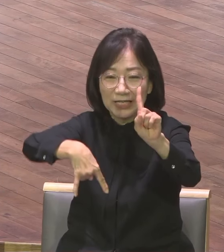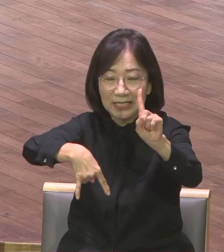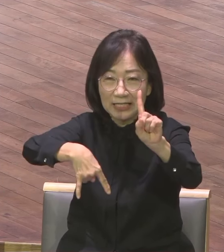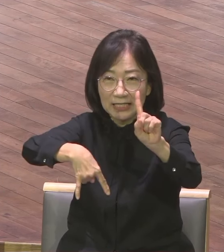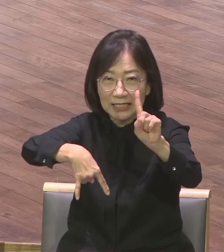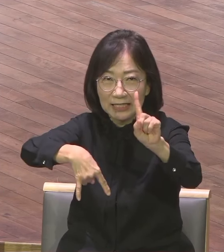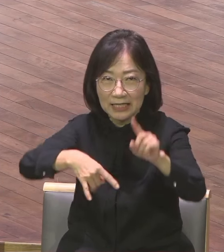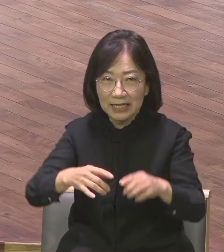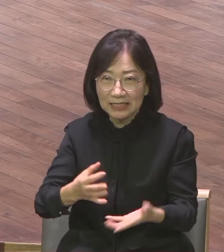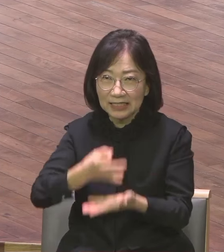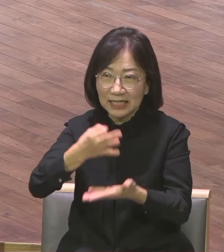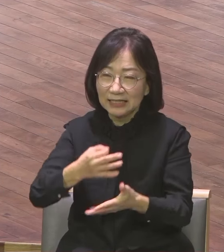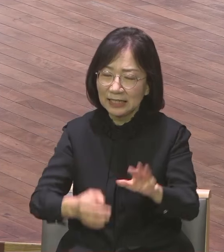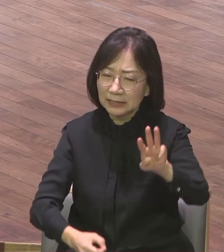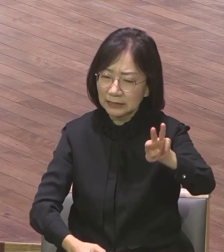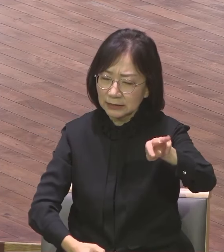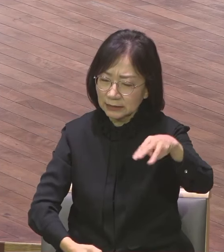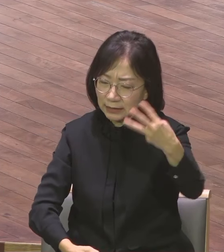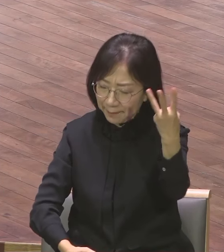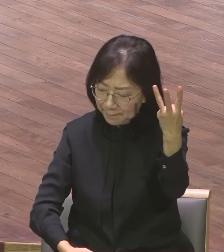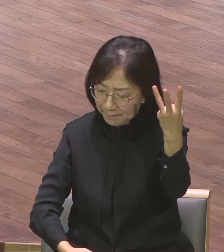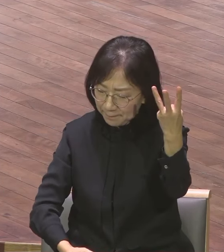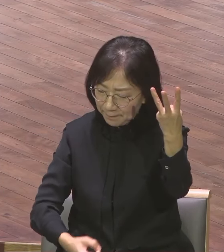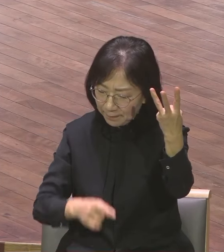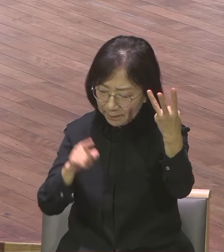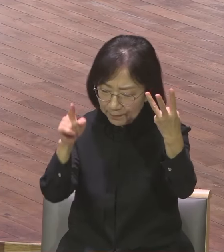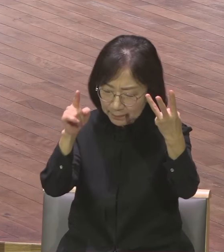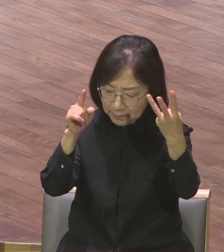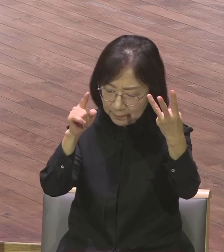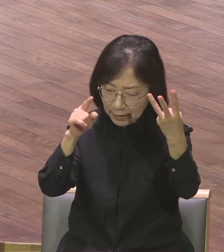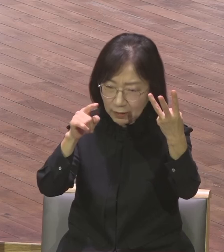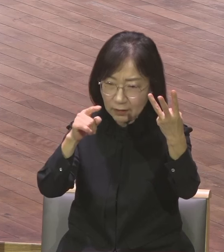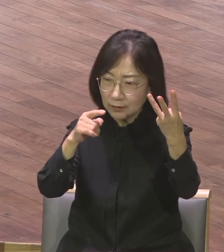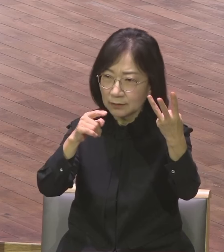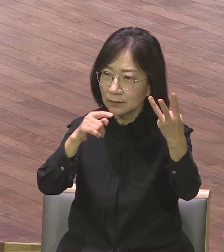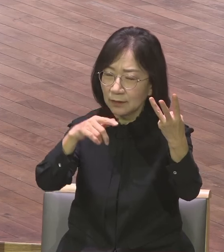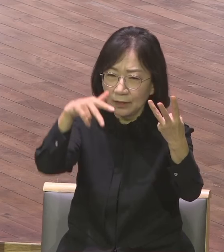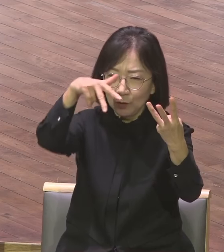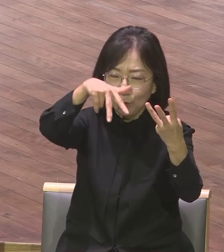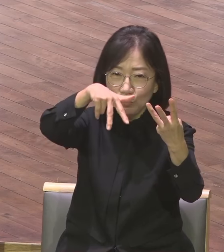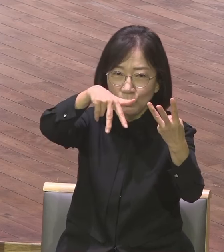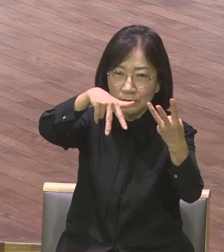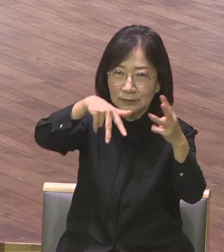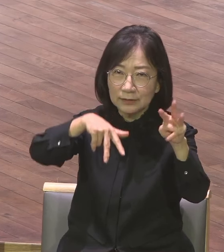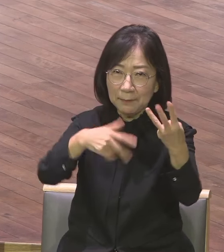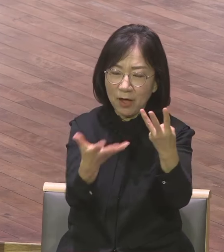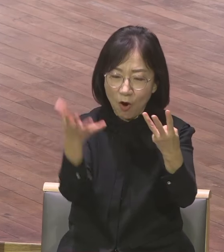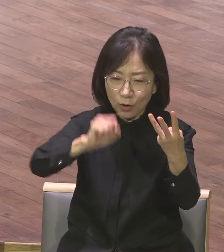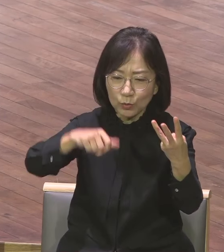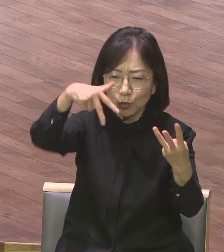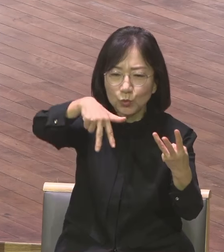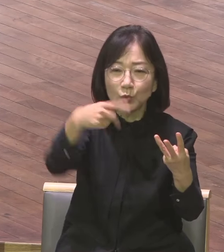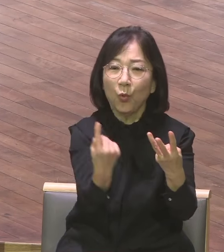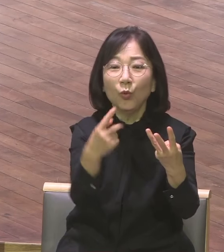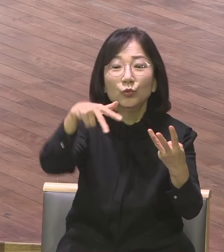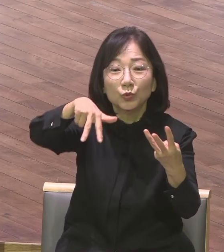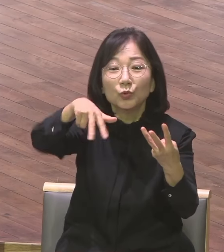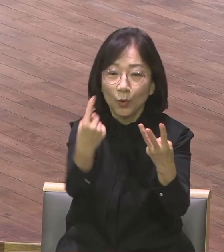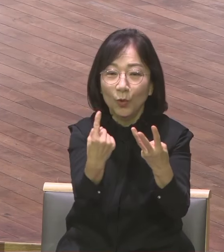320몇조요 조. 그러니까 트럼프는 6조. 뭐 그 장관들 나오는데 다 조더만 조.